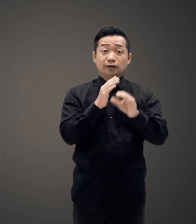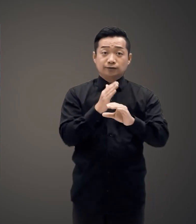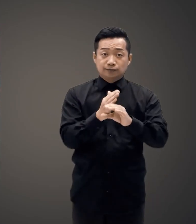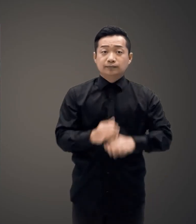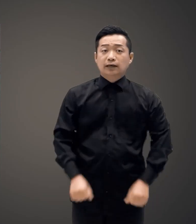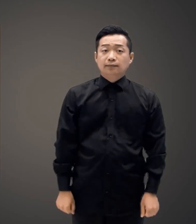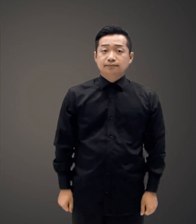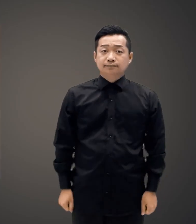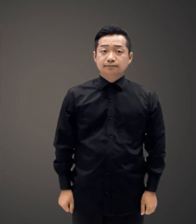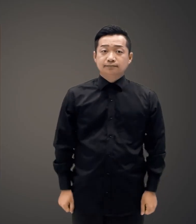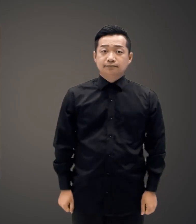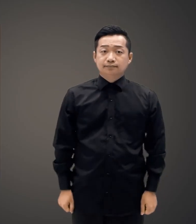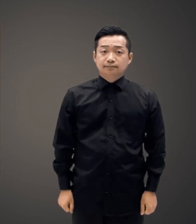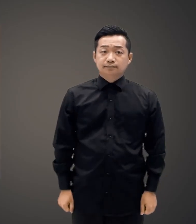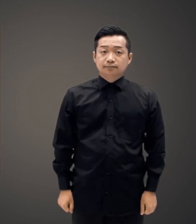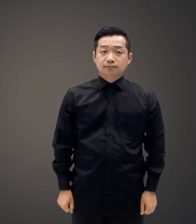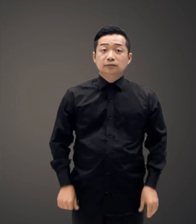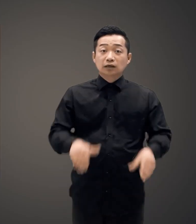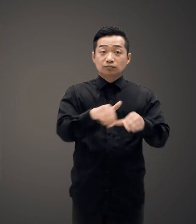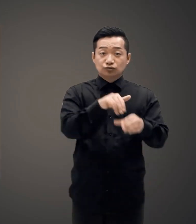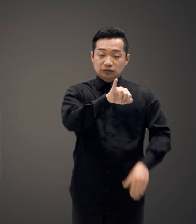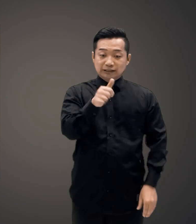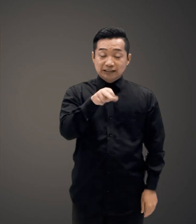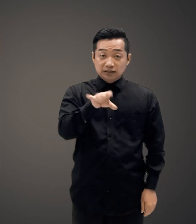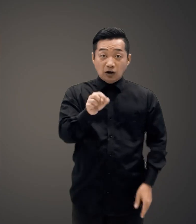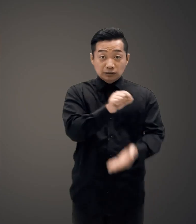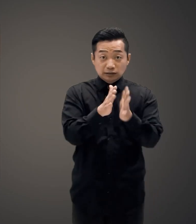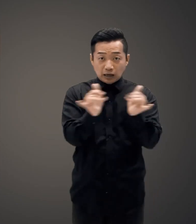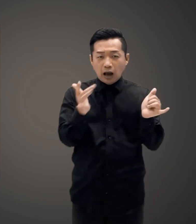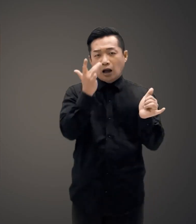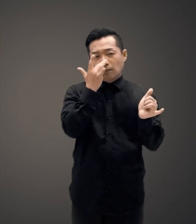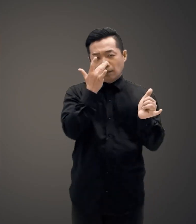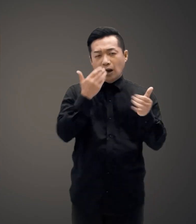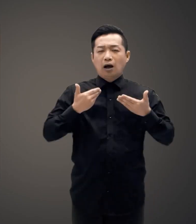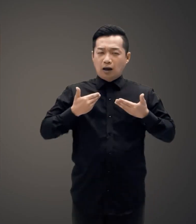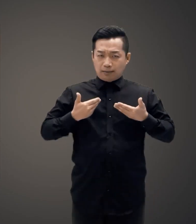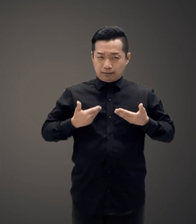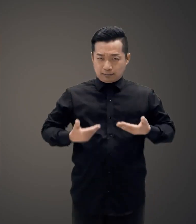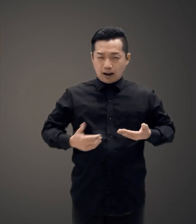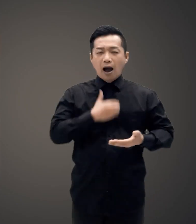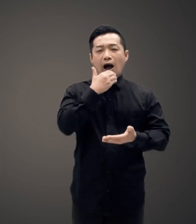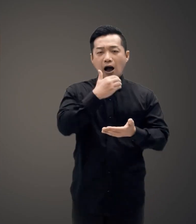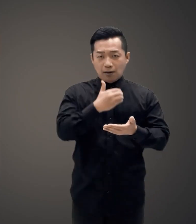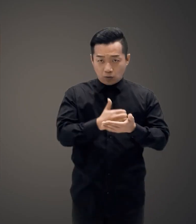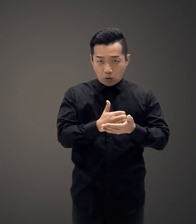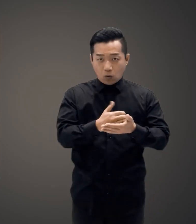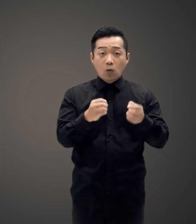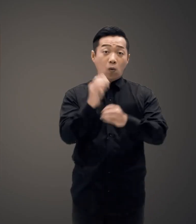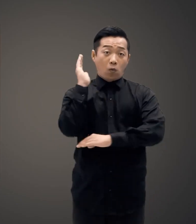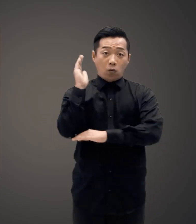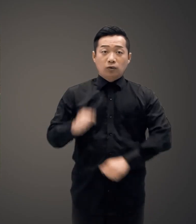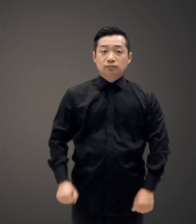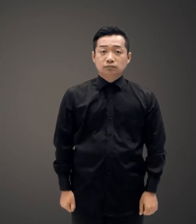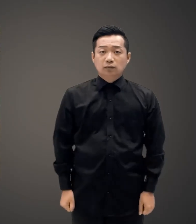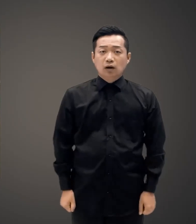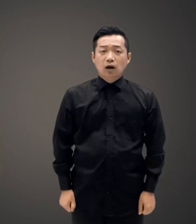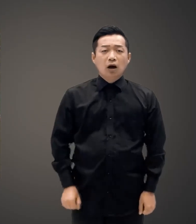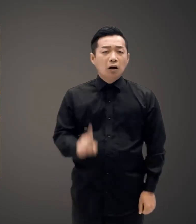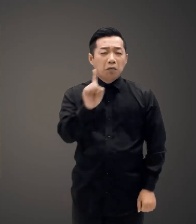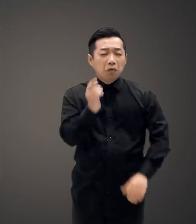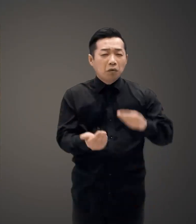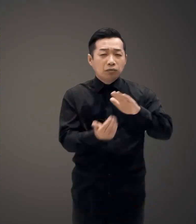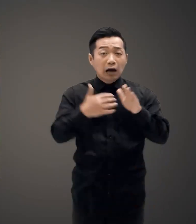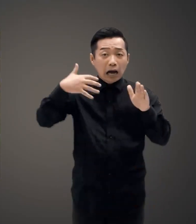기준으로 나타나 있습니다. 문진영 작가의 담담하고 잔잔하지만 울림이 있는 이 소설.